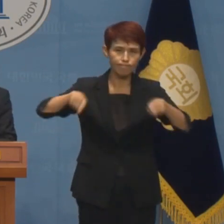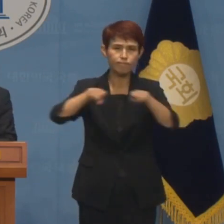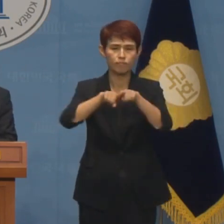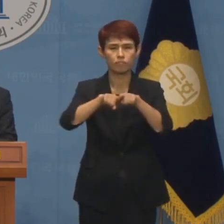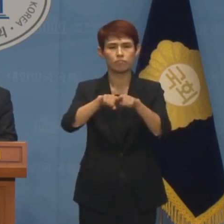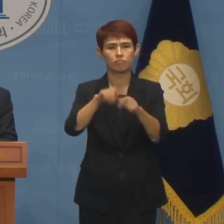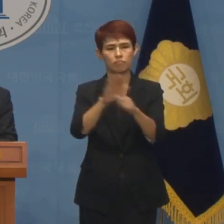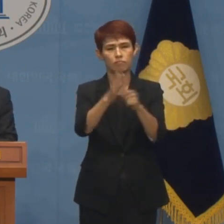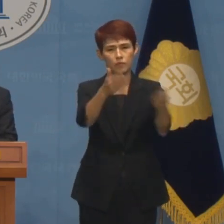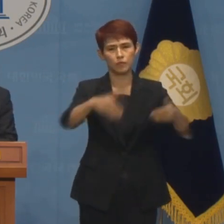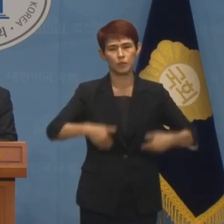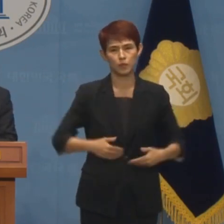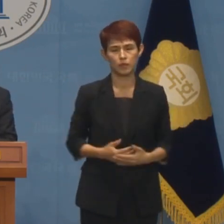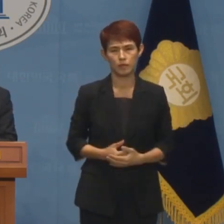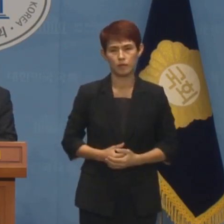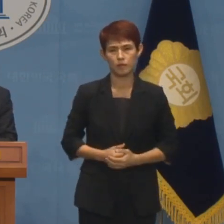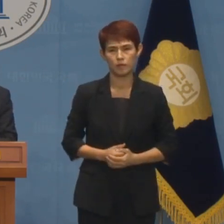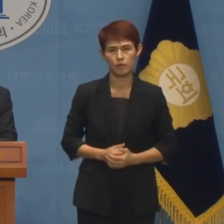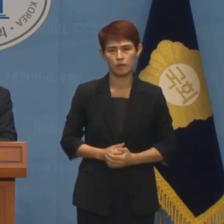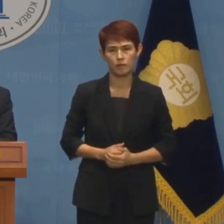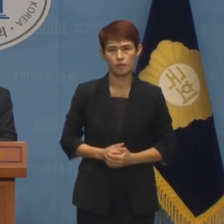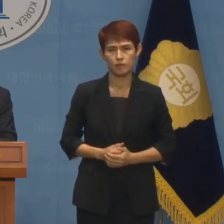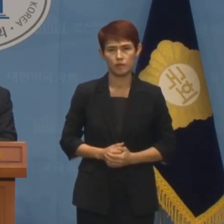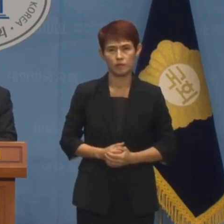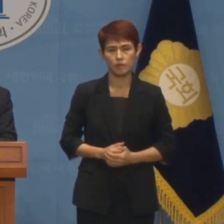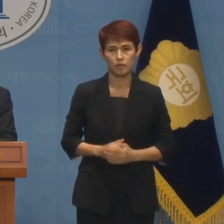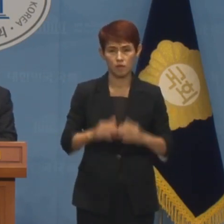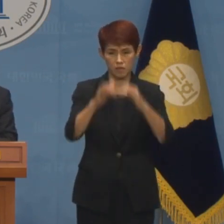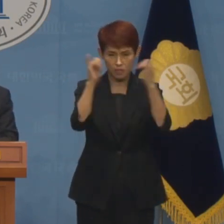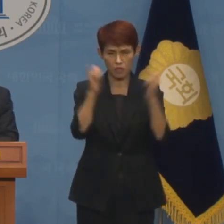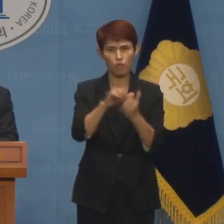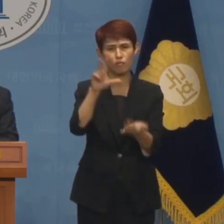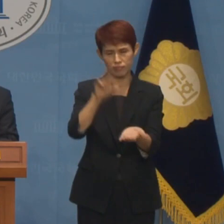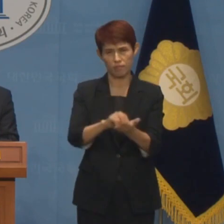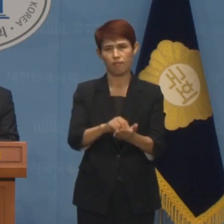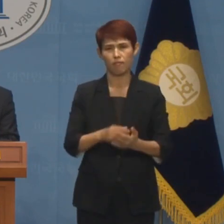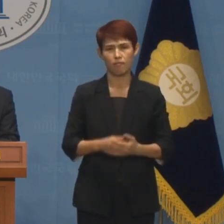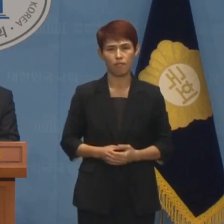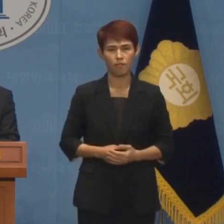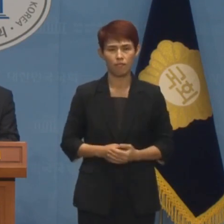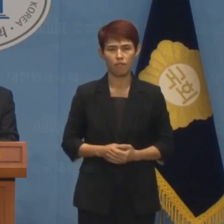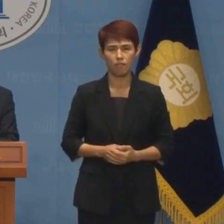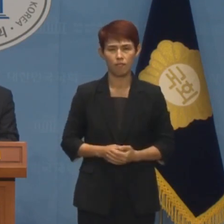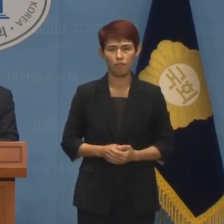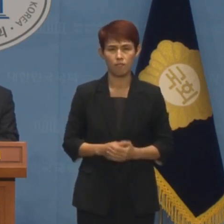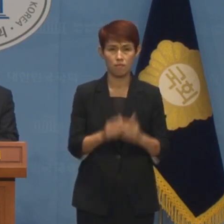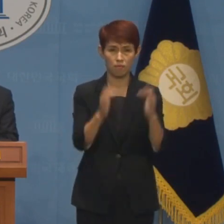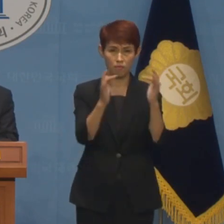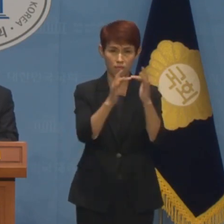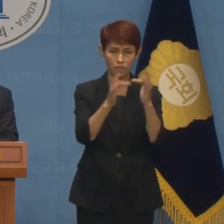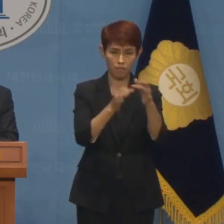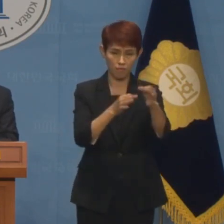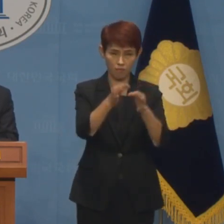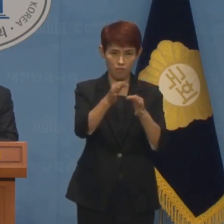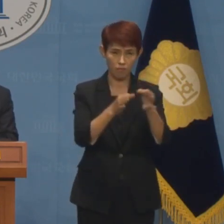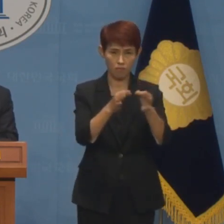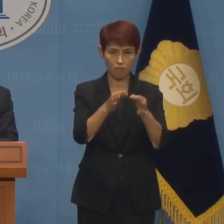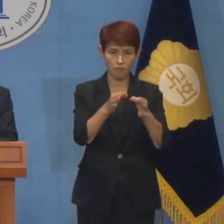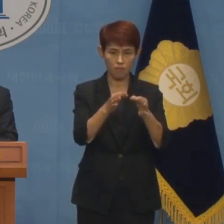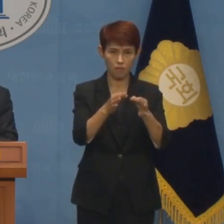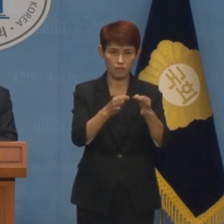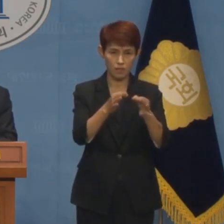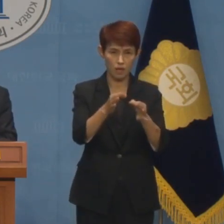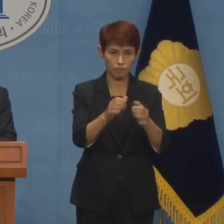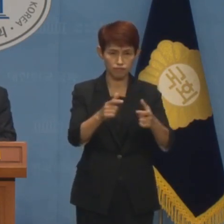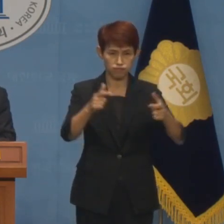된다라는 것입니다. 이 상황은 지금 사회적 재난이거든요. 이커머스 시장이 급격하게 커지면서 감독